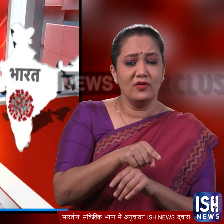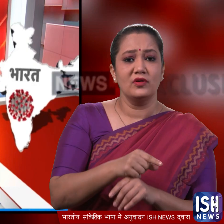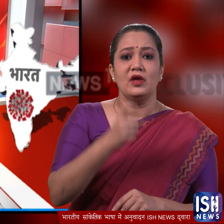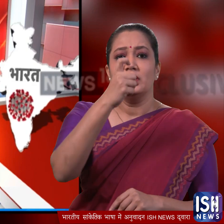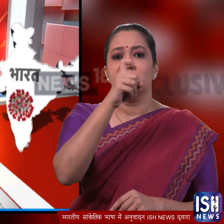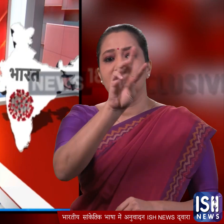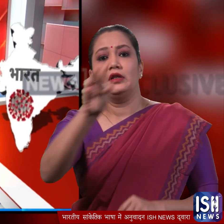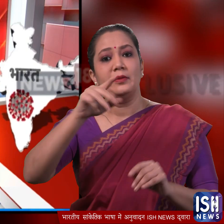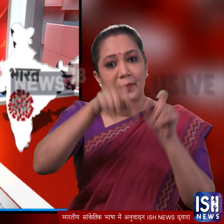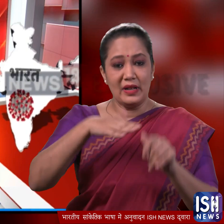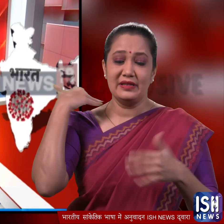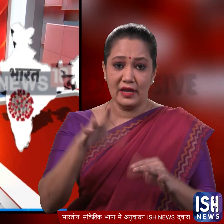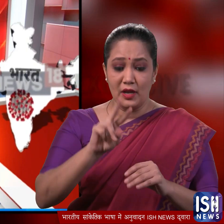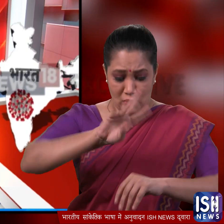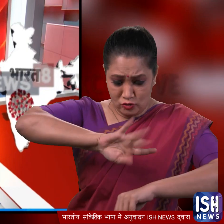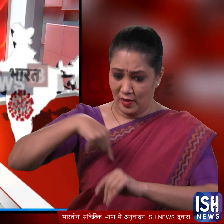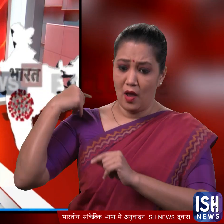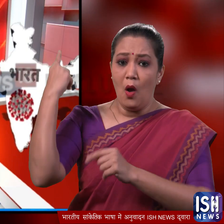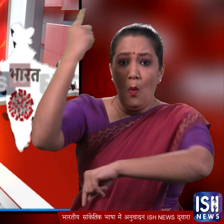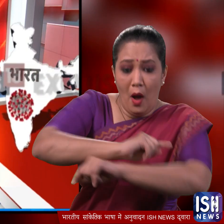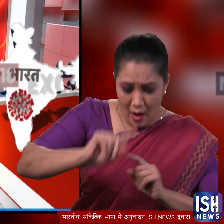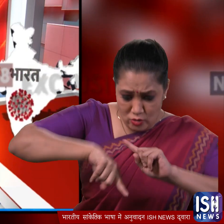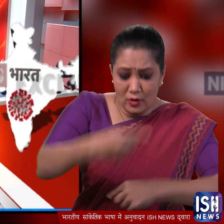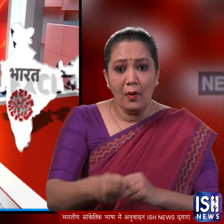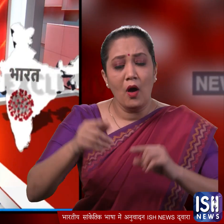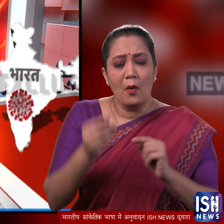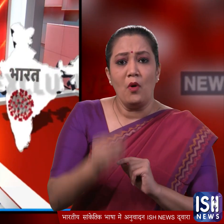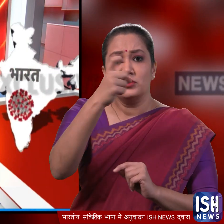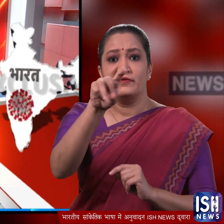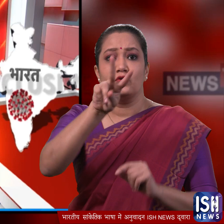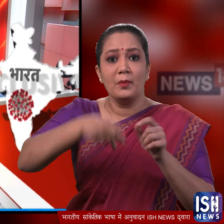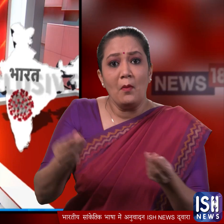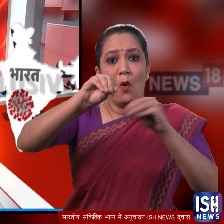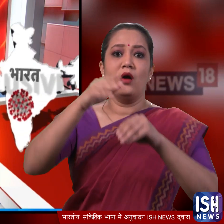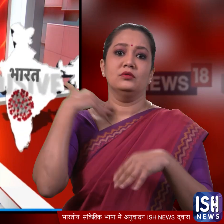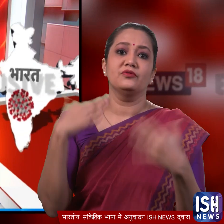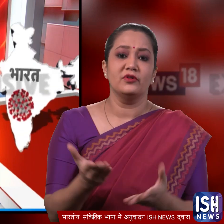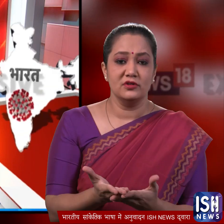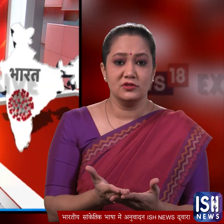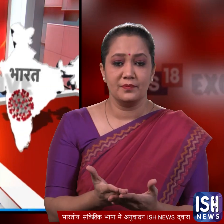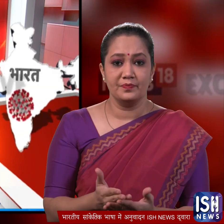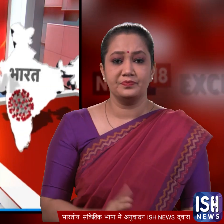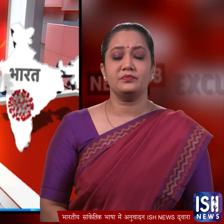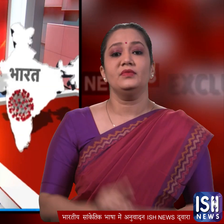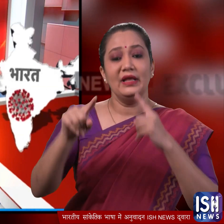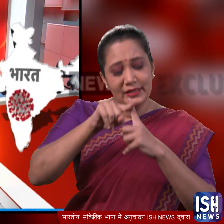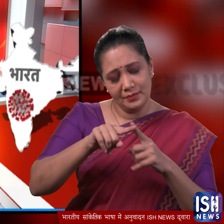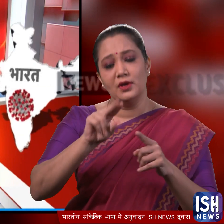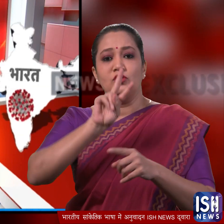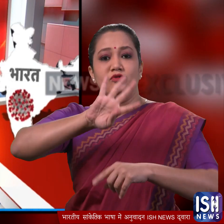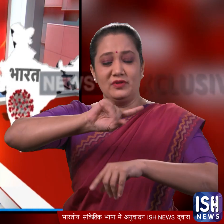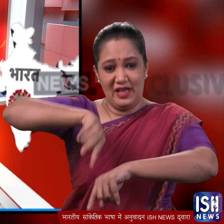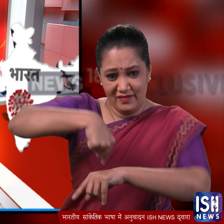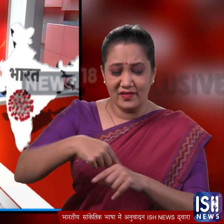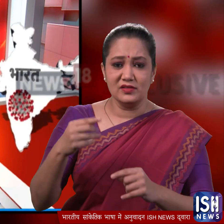से 733 लोगों की मौत हुई। यानी बीते 24 घंटे में मौत के आंकड़े में 72 की बढ़ोतरी हो गई। हालांकि बीते 24 घंटे में कोरोना